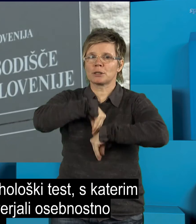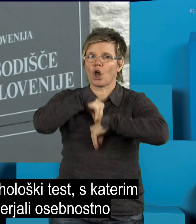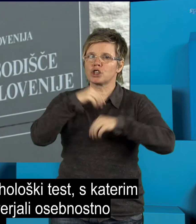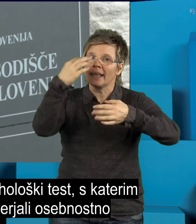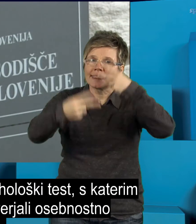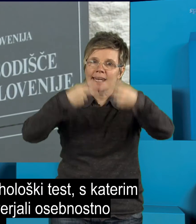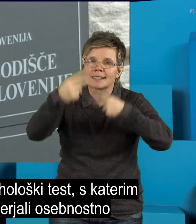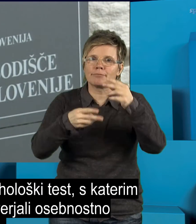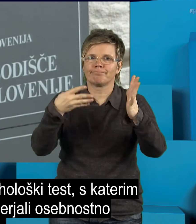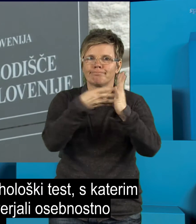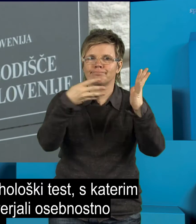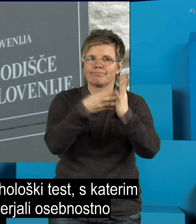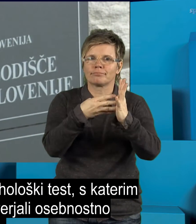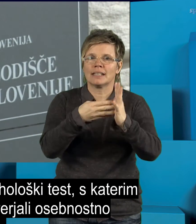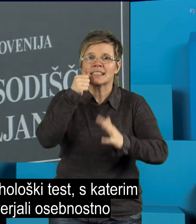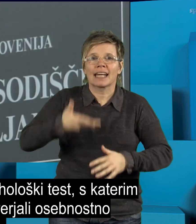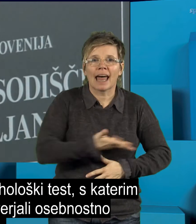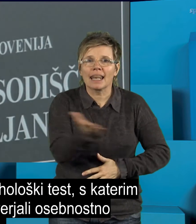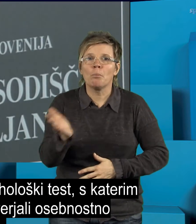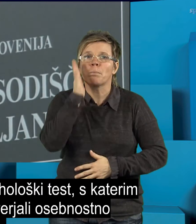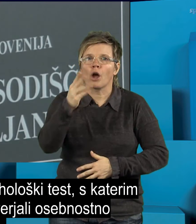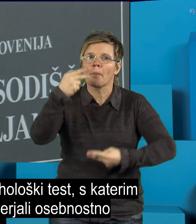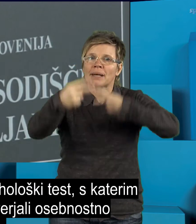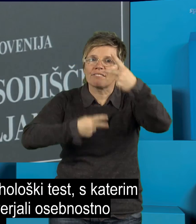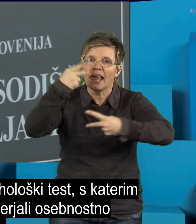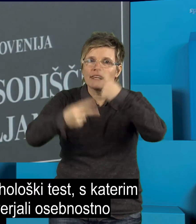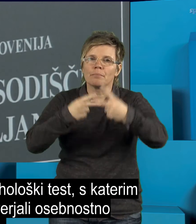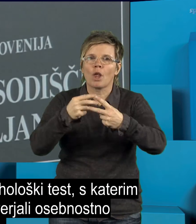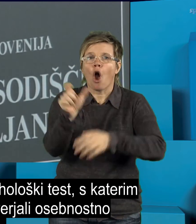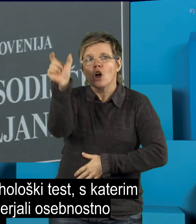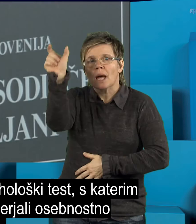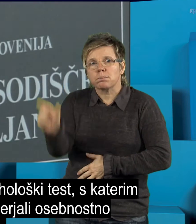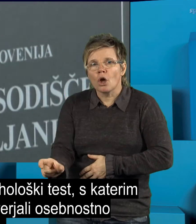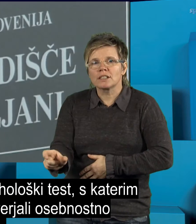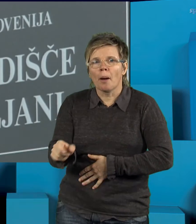preverjali osebnostno primernost kandidata za opravljanje sodniške službe.